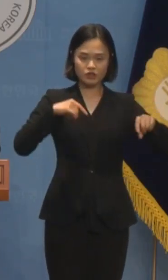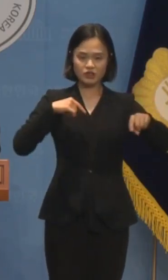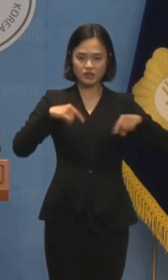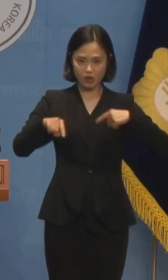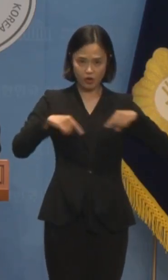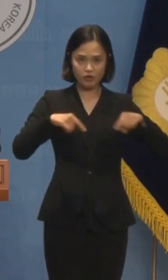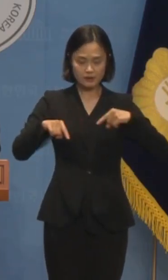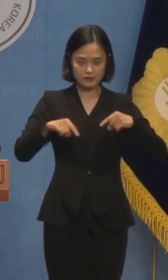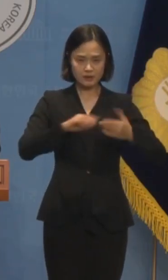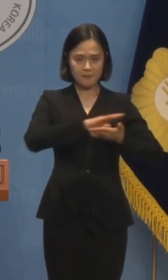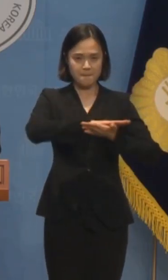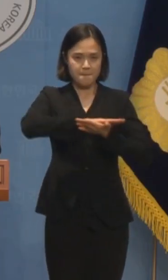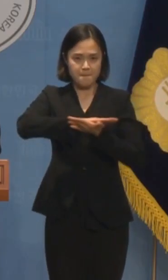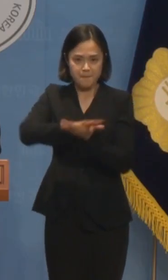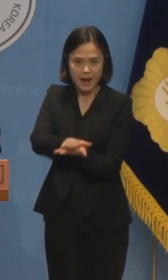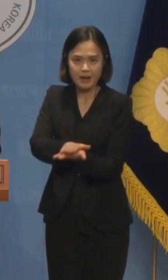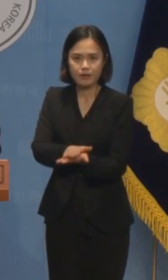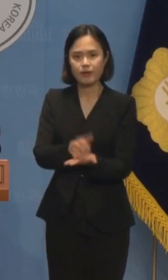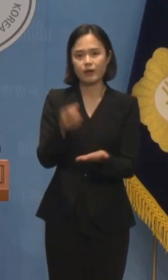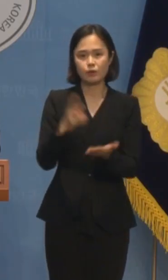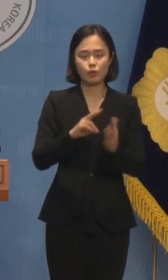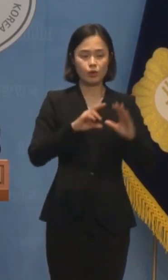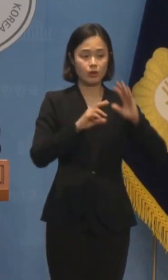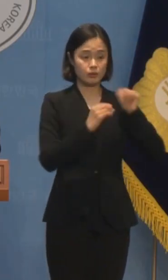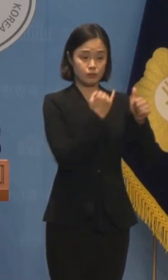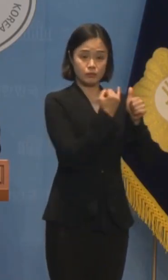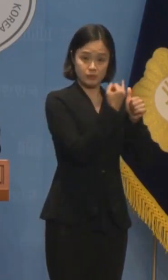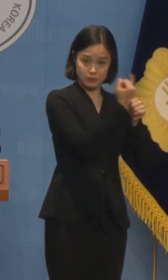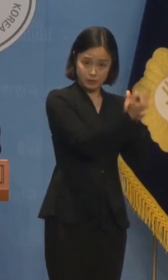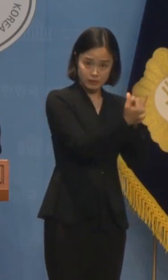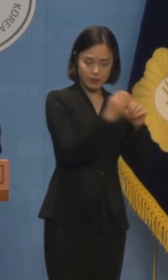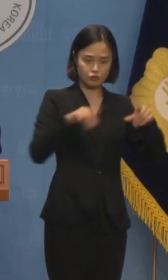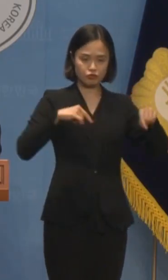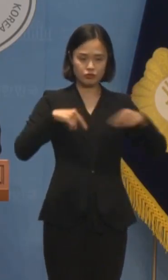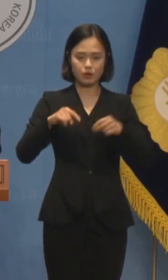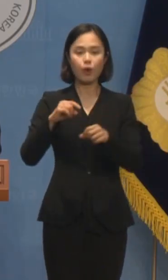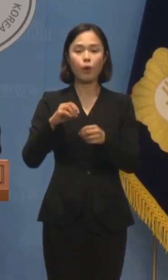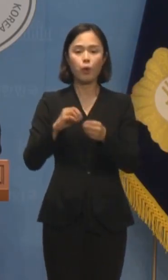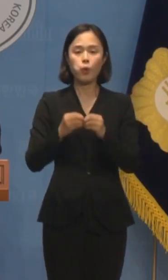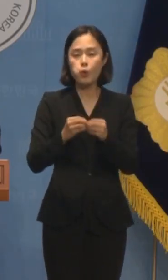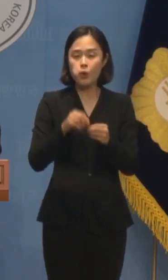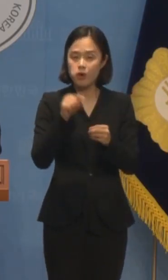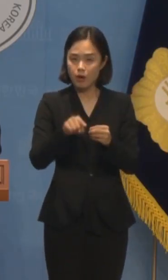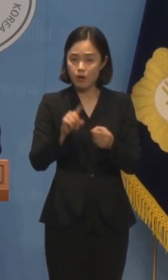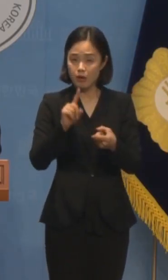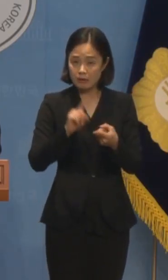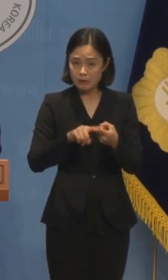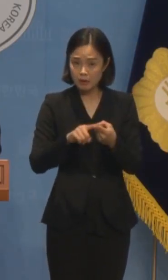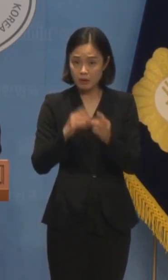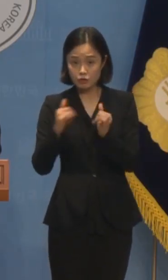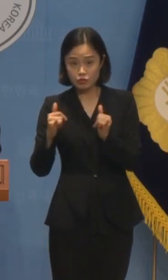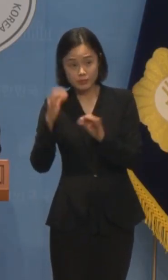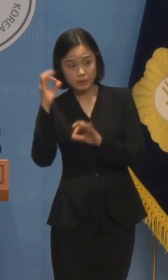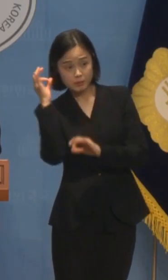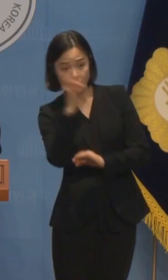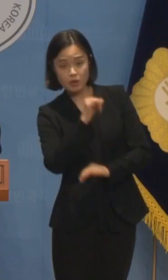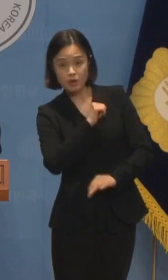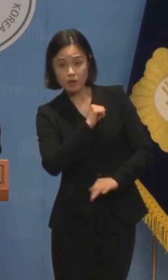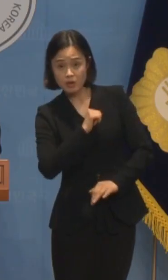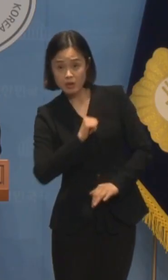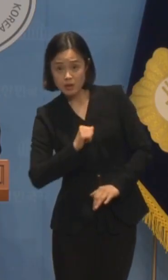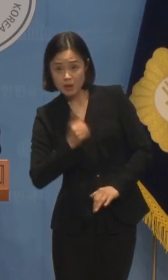파괴와 김건희 여사의 국정농단을 국민께서 언제까지 참을 것